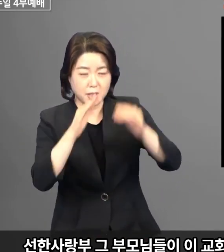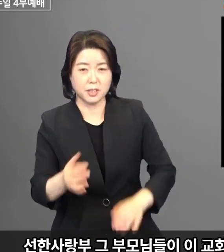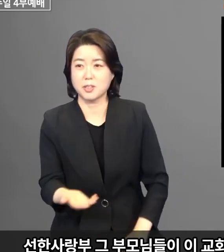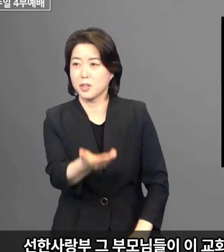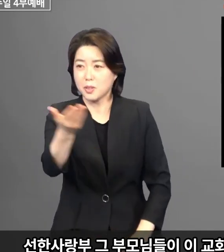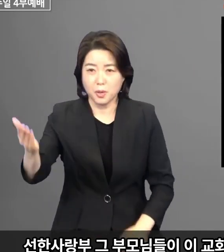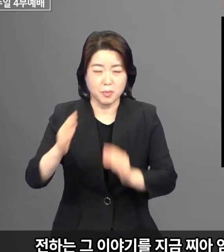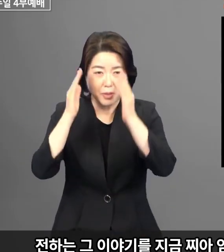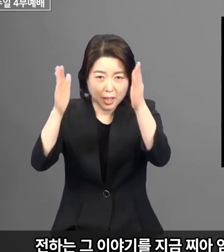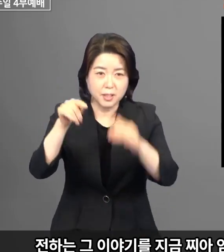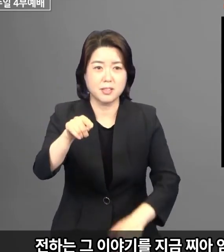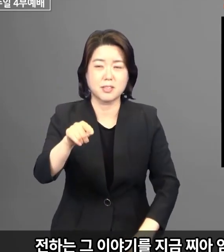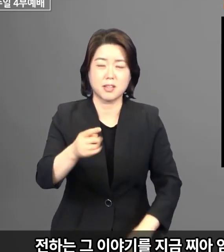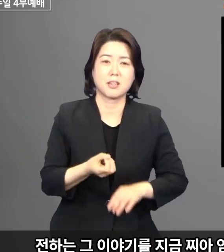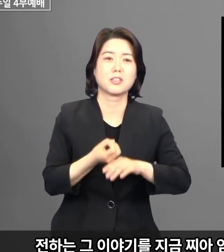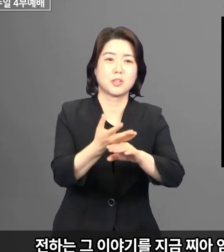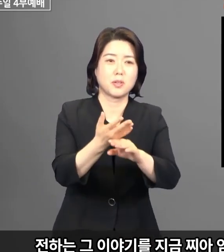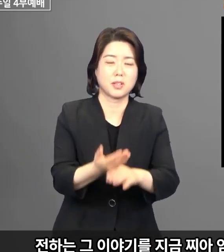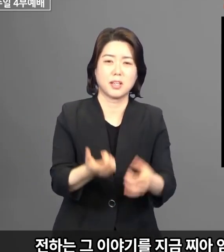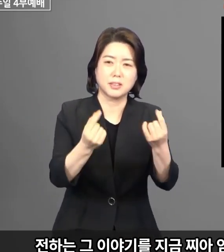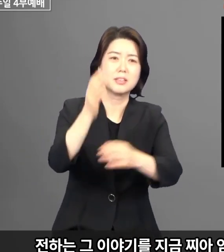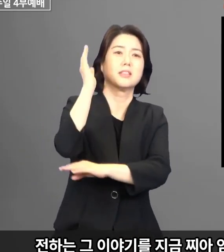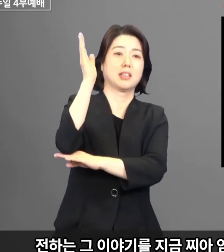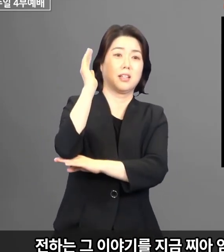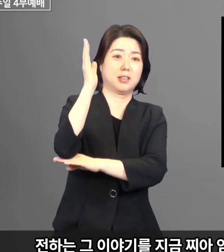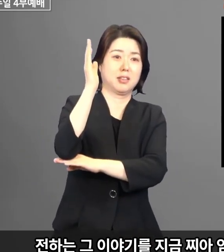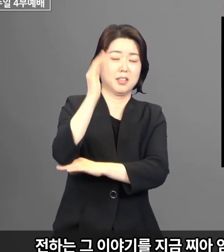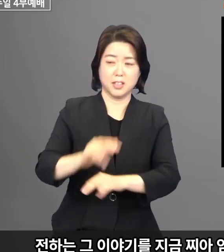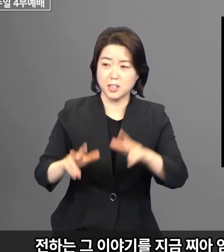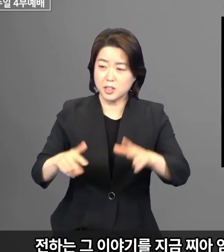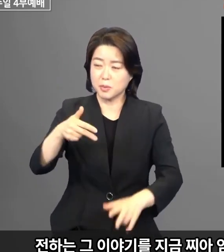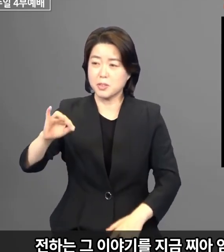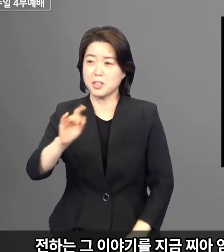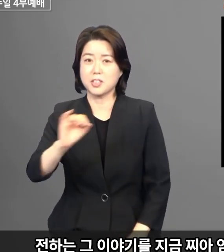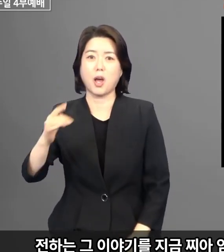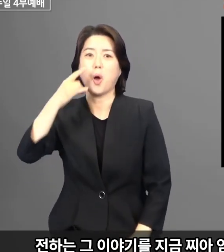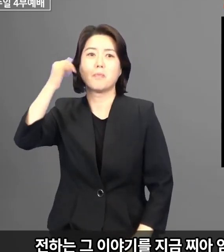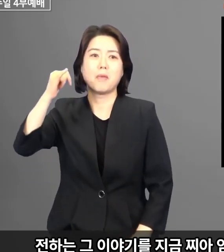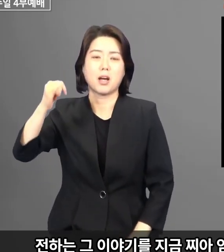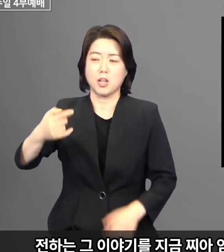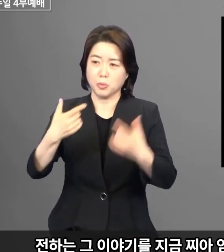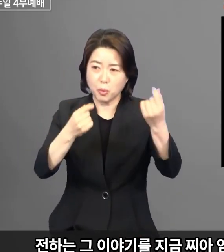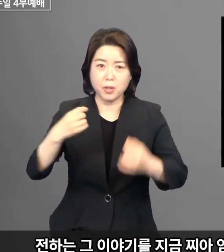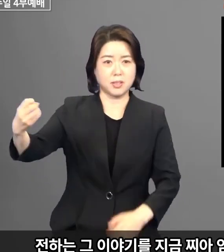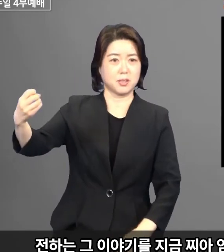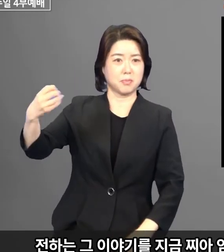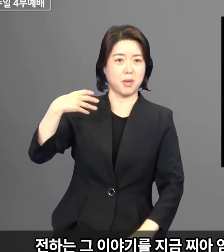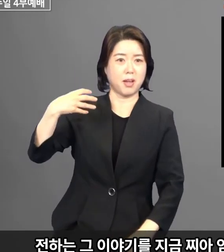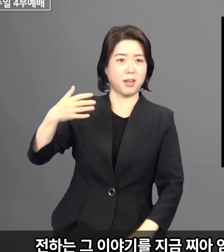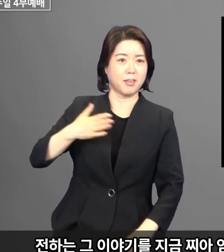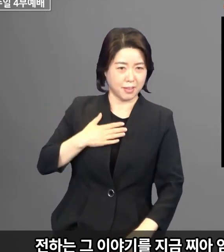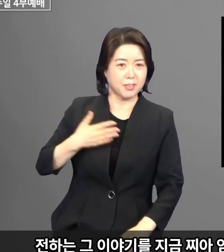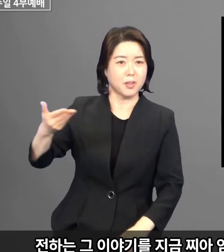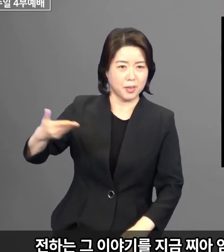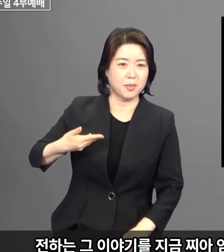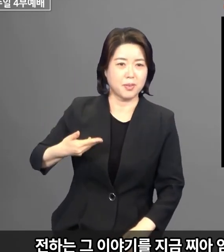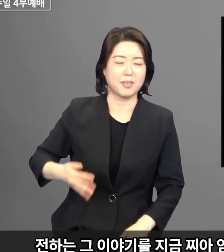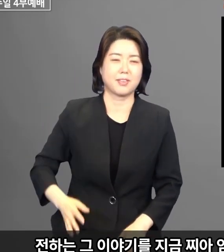성도님들을 향하여서 전하는 그 이야기를 지금 찌아 엄마는 처음으로 나누고